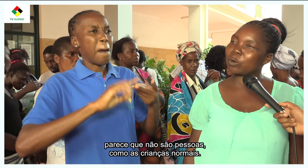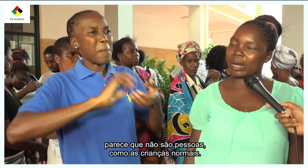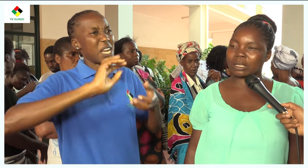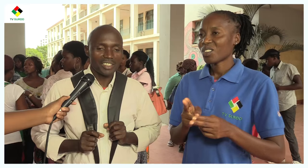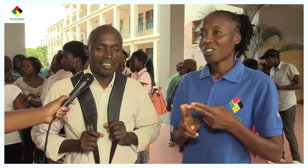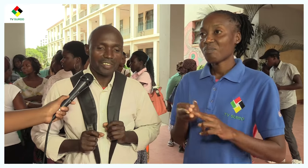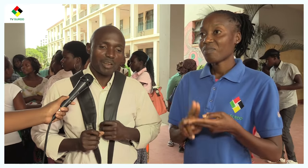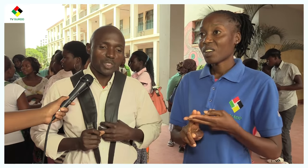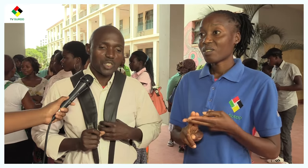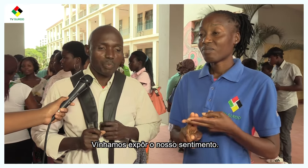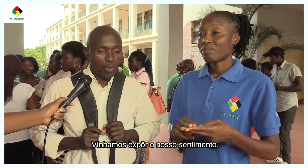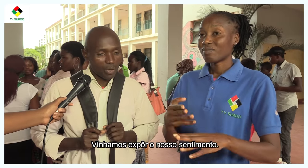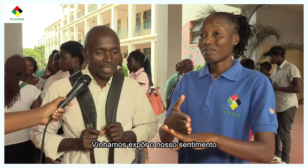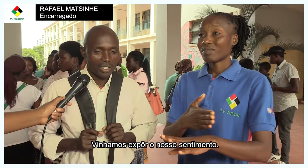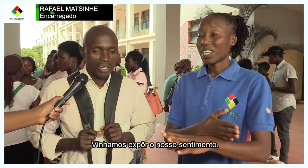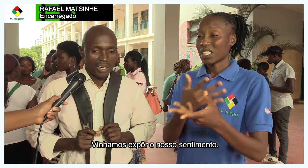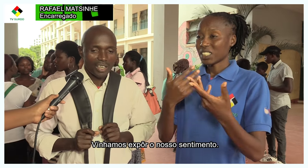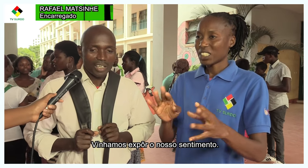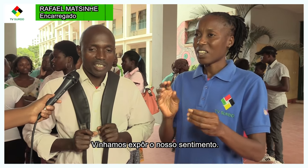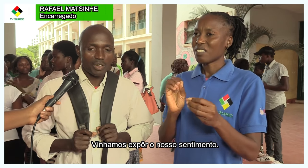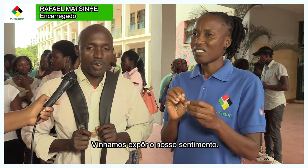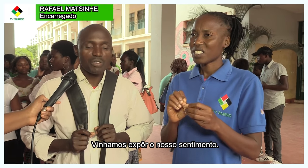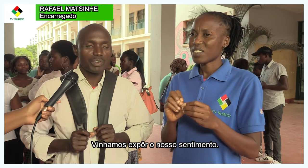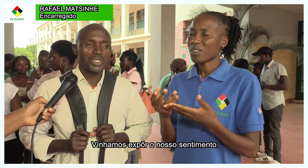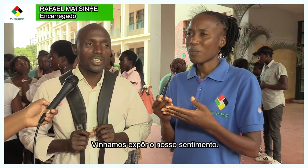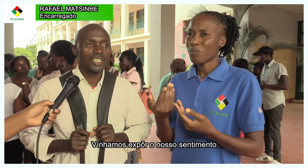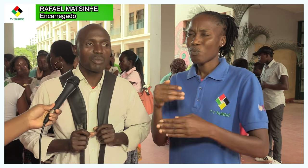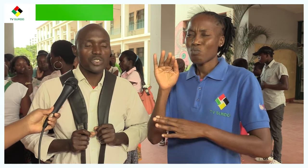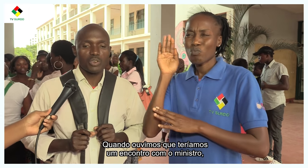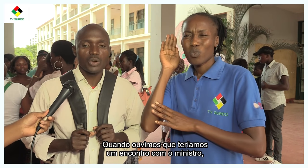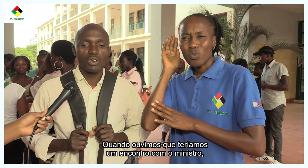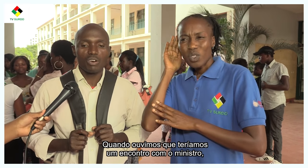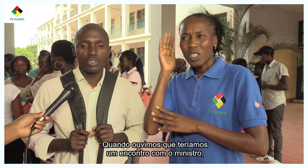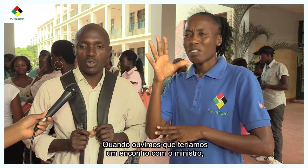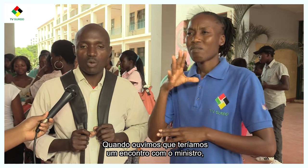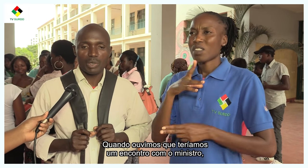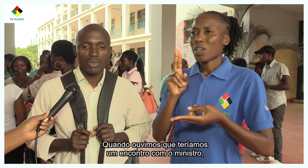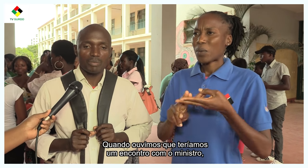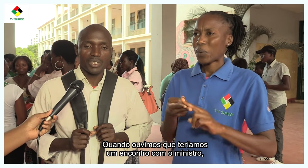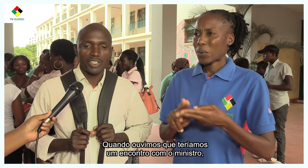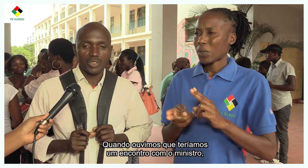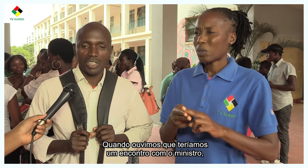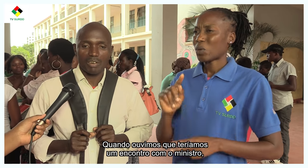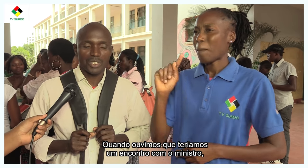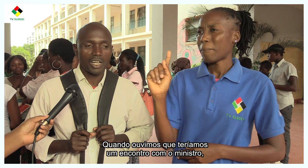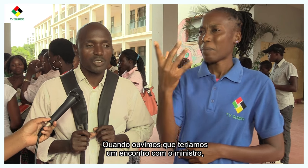normais. Venhamos expor e quando ouvimos que temos um encontro com o primeiro-ministro estávamos tanto